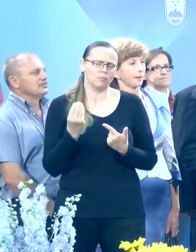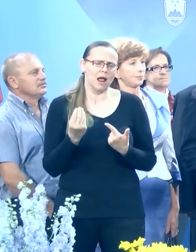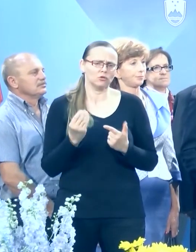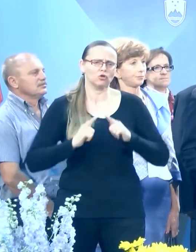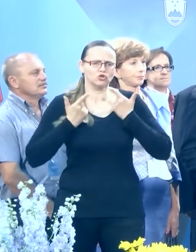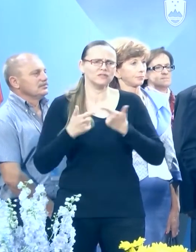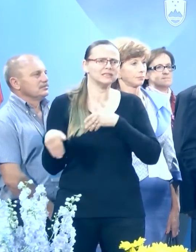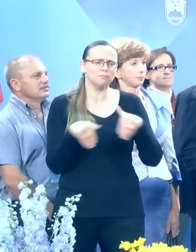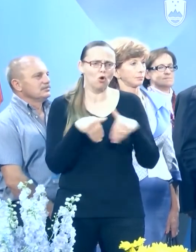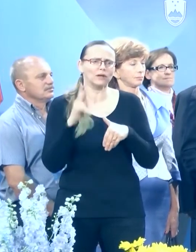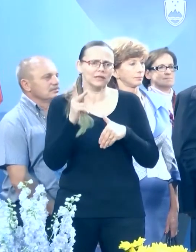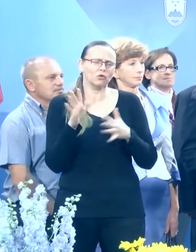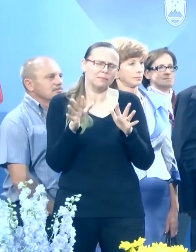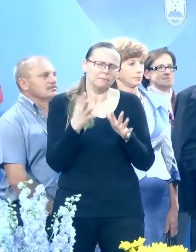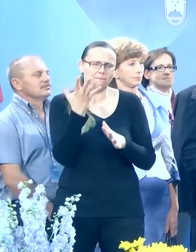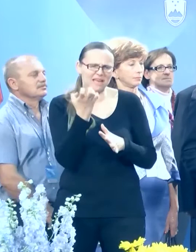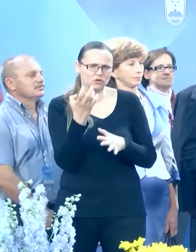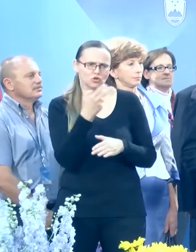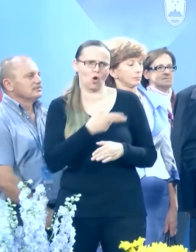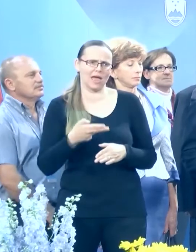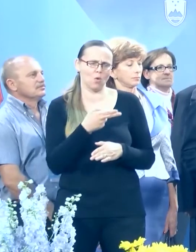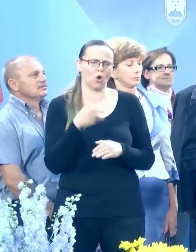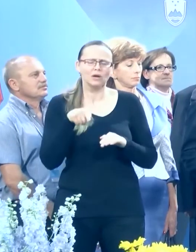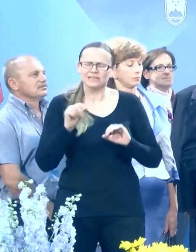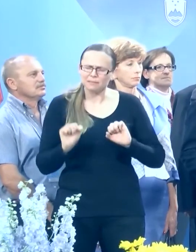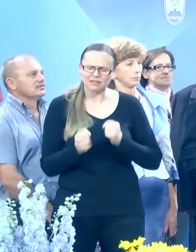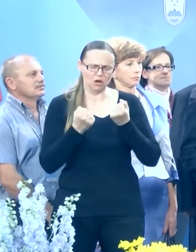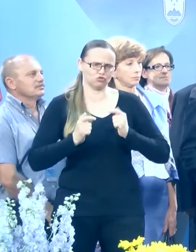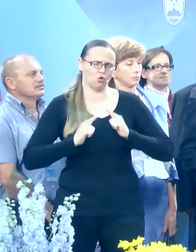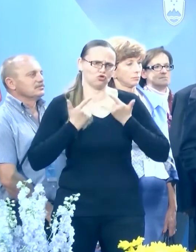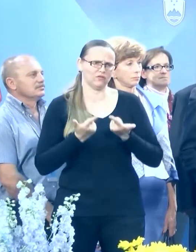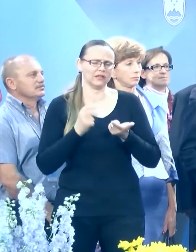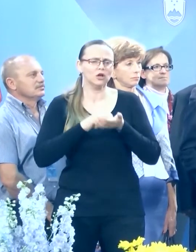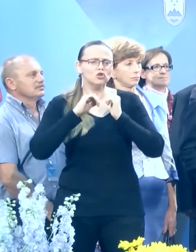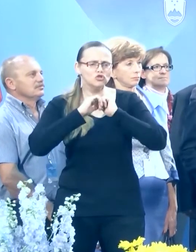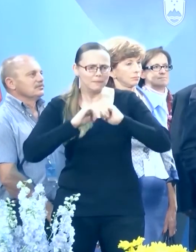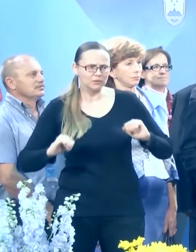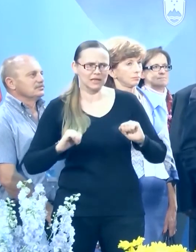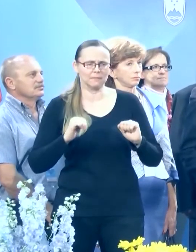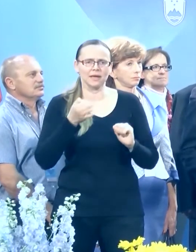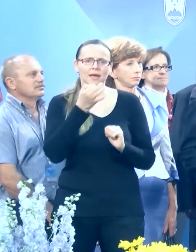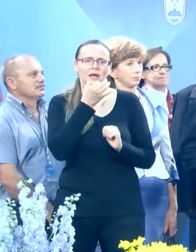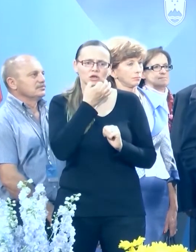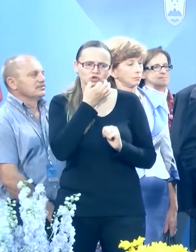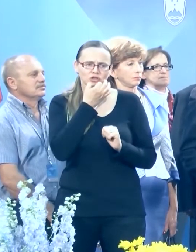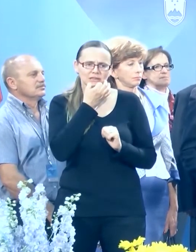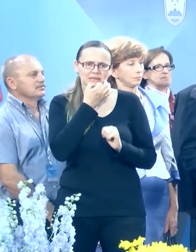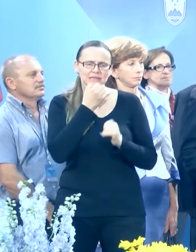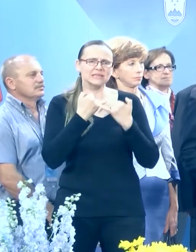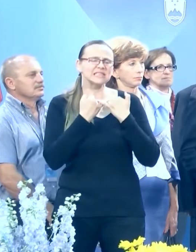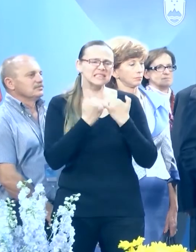ki je okrog 500 evrov. S tem je težko živeti. Posebej še, če si